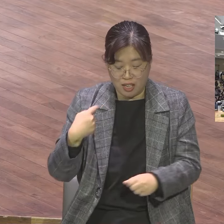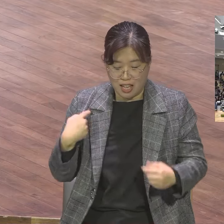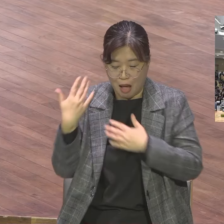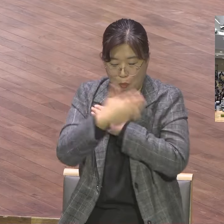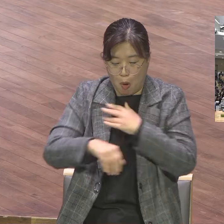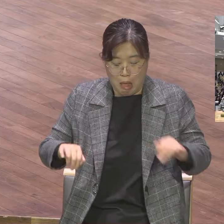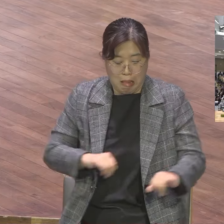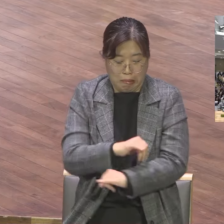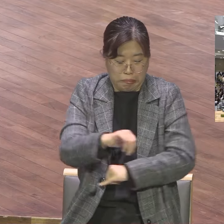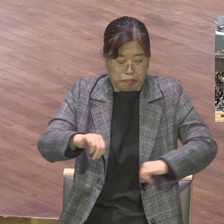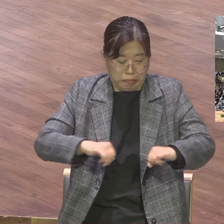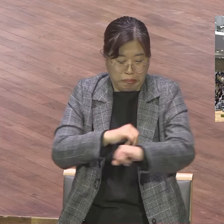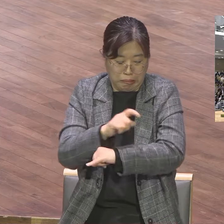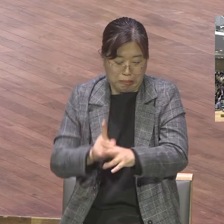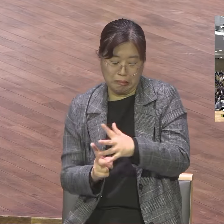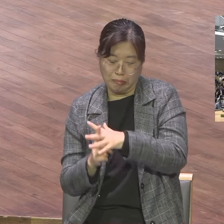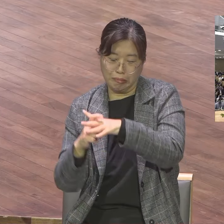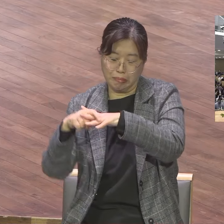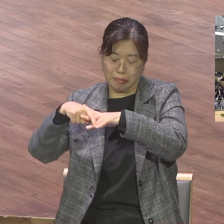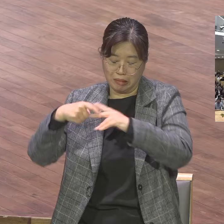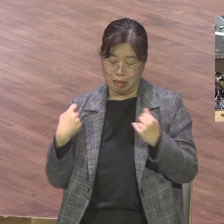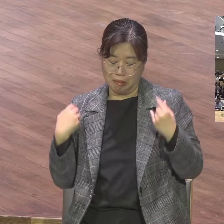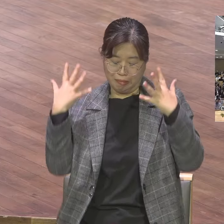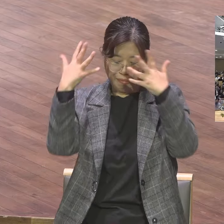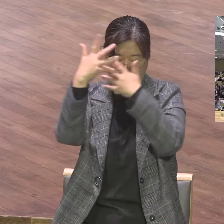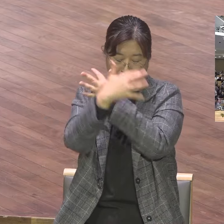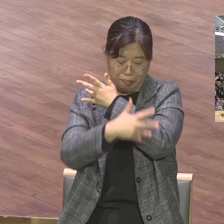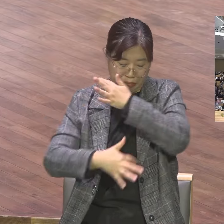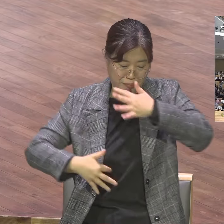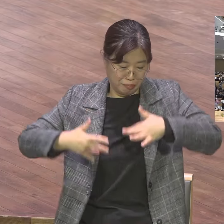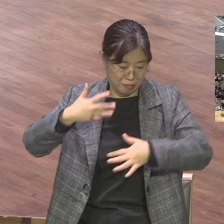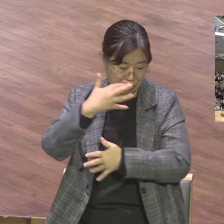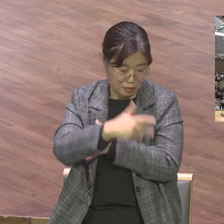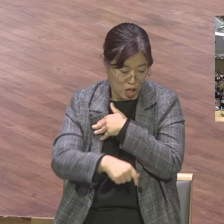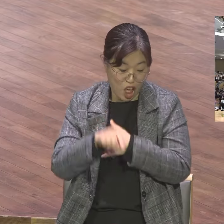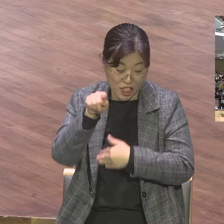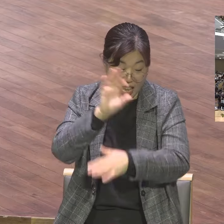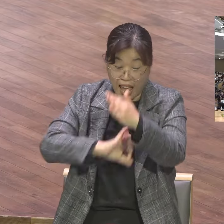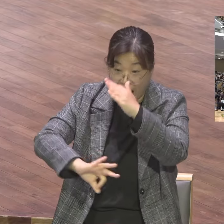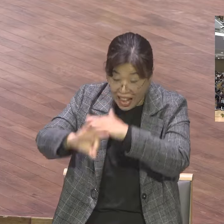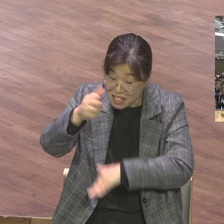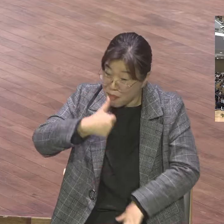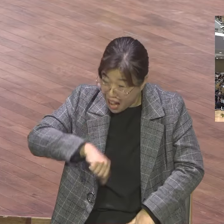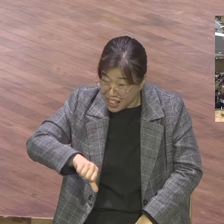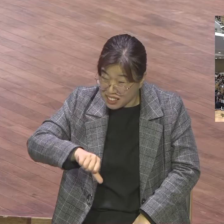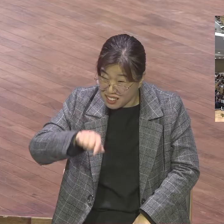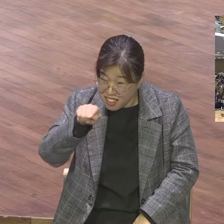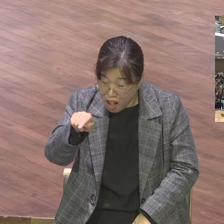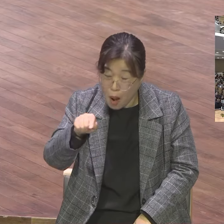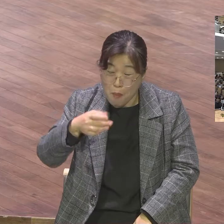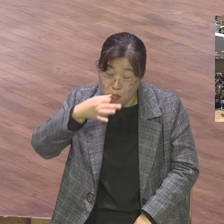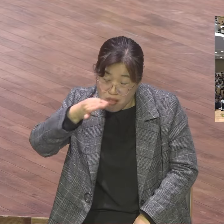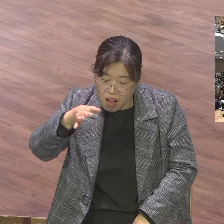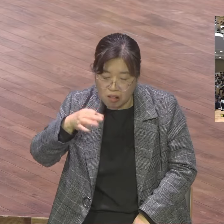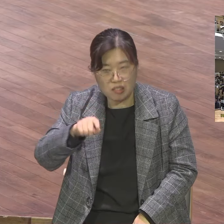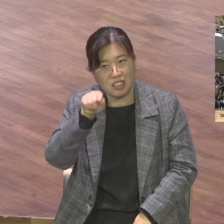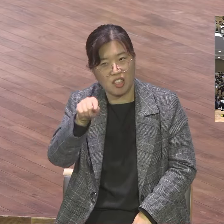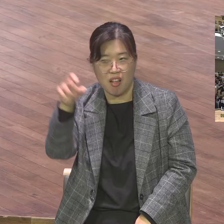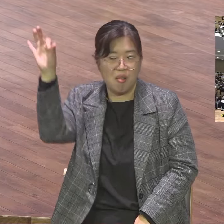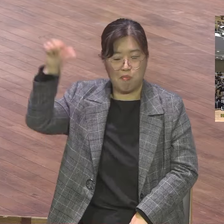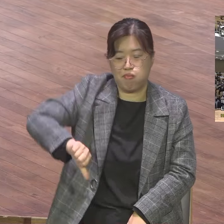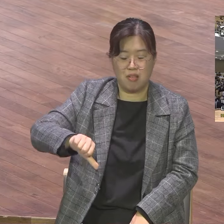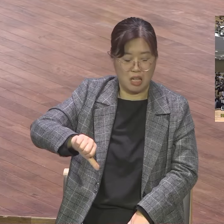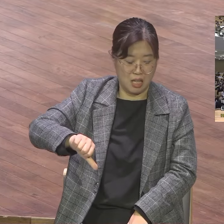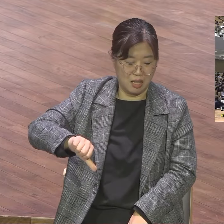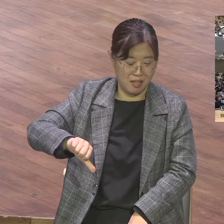깔리며 지렁이가 너를 덮었도다. 너 아침의 아들 계명성이여, 어찌 그리 하늘에 떨어졌으며